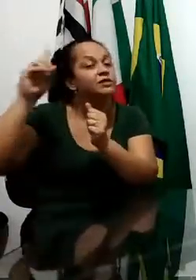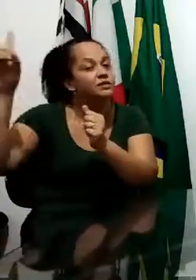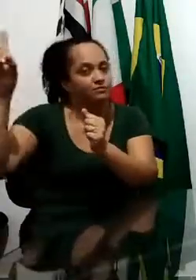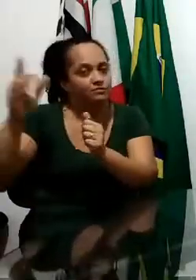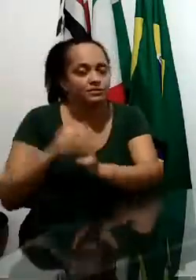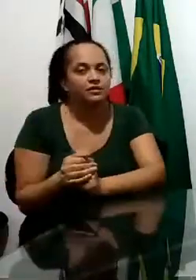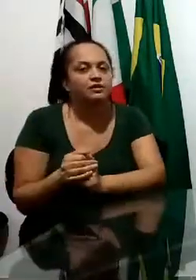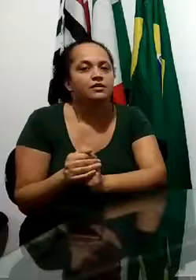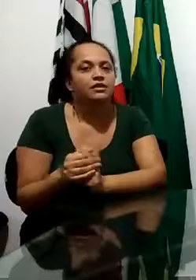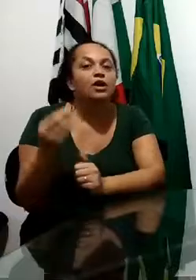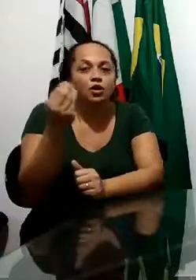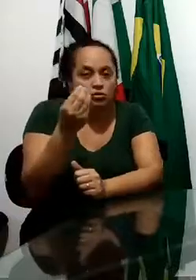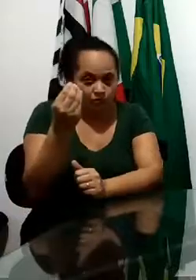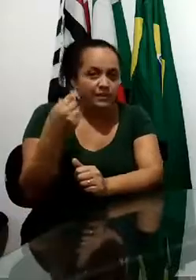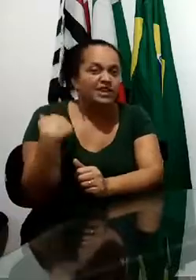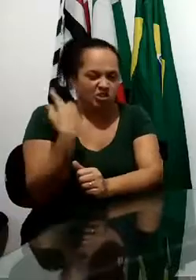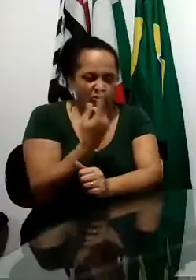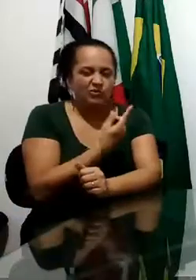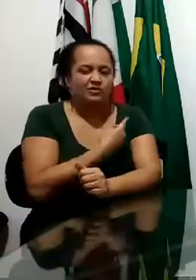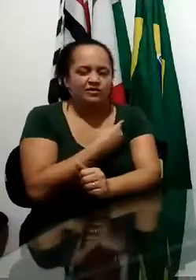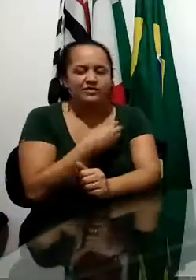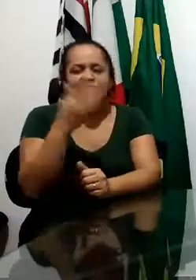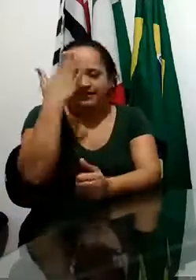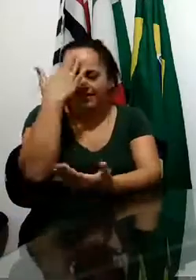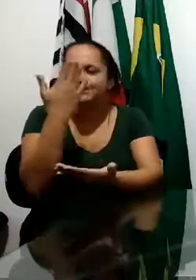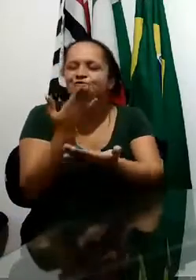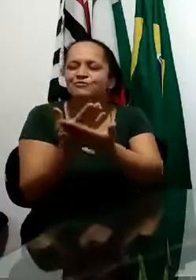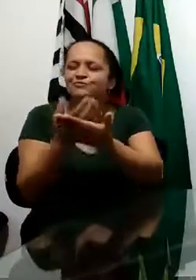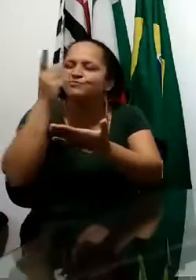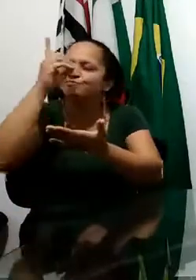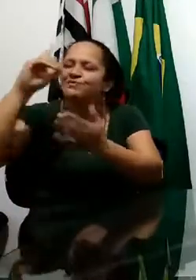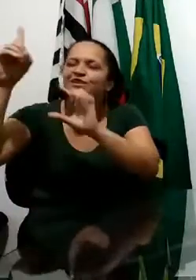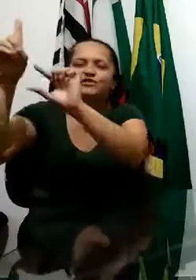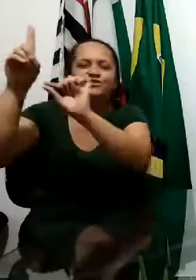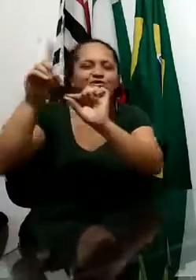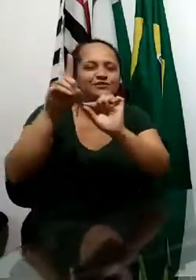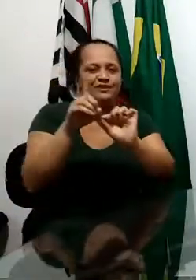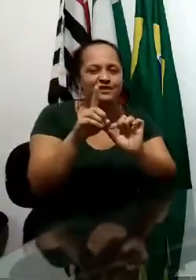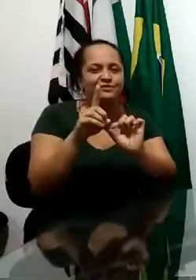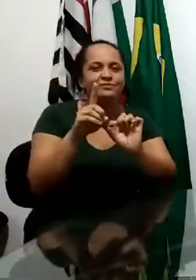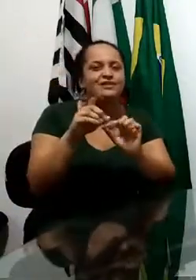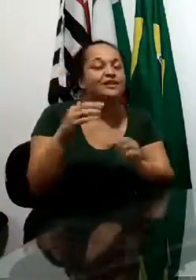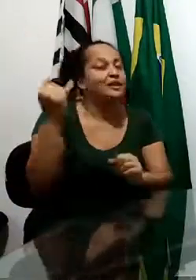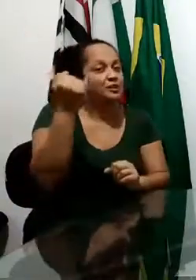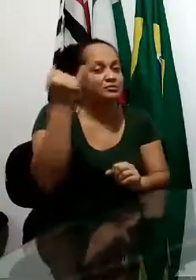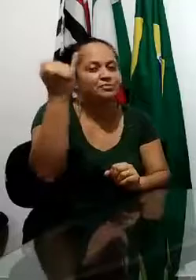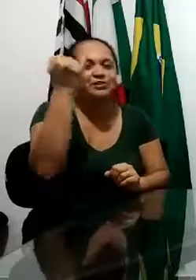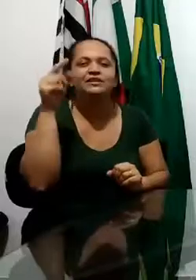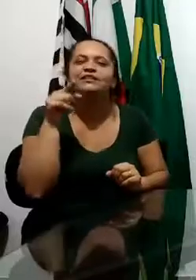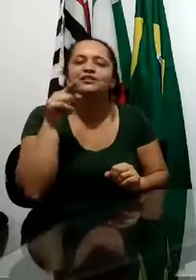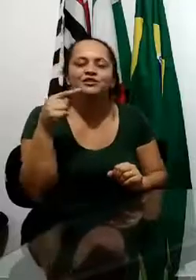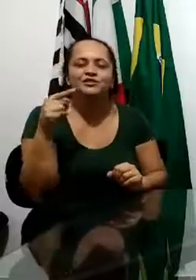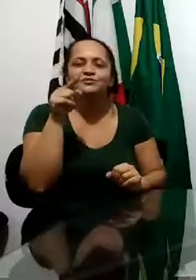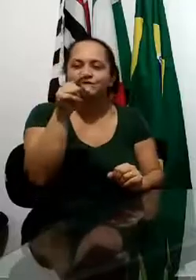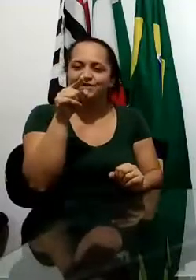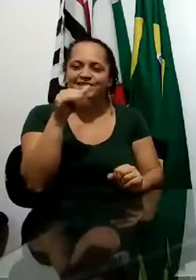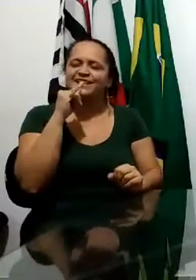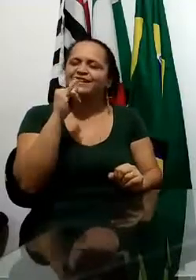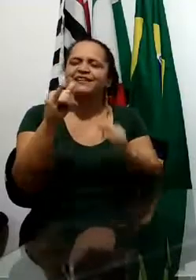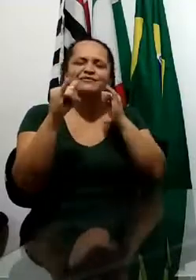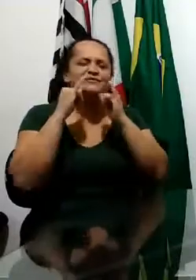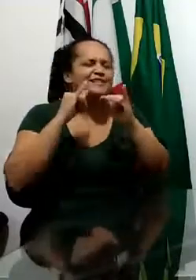Quando você é convertido a Cristo e você está no primeiro amor e você sai por aí pregando o